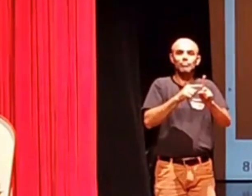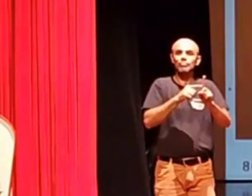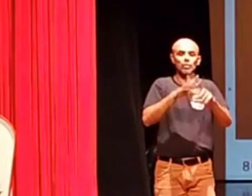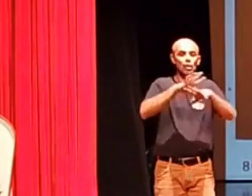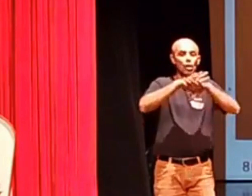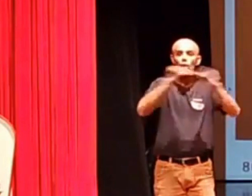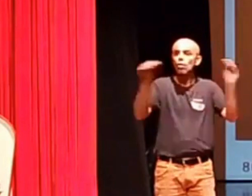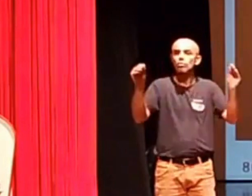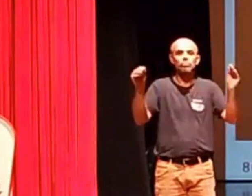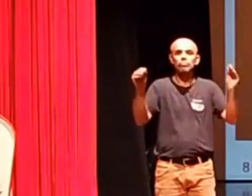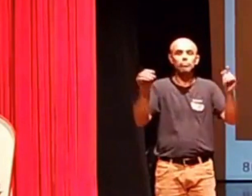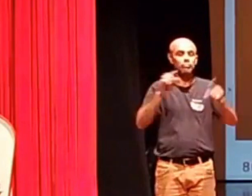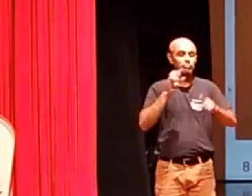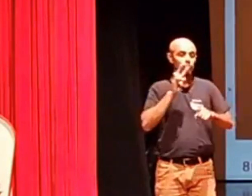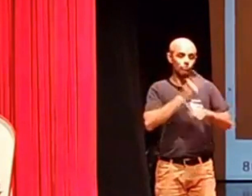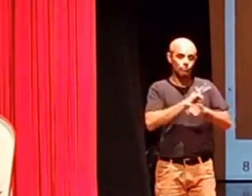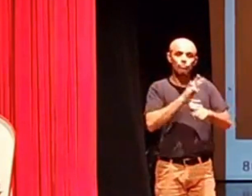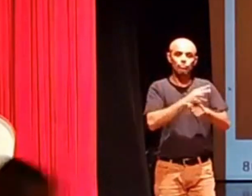mais, ela desaparece.